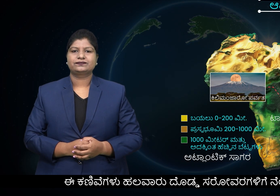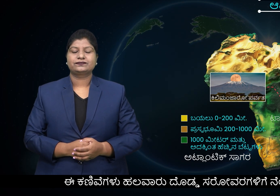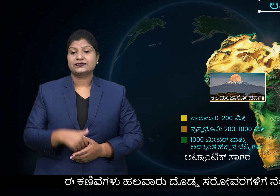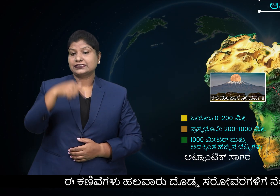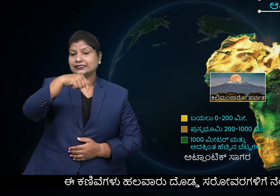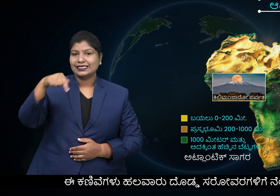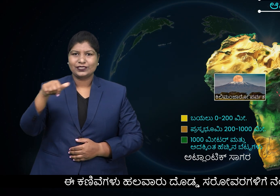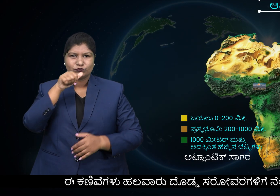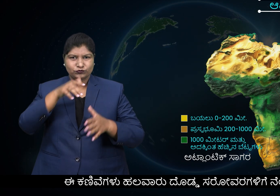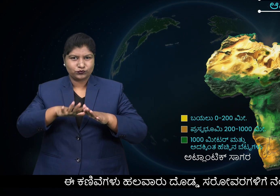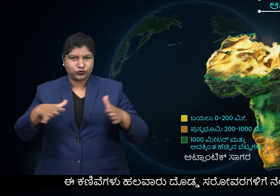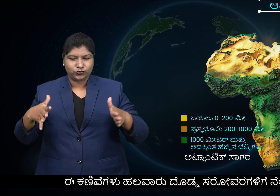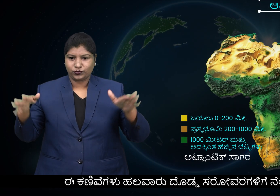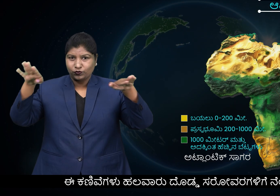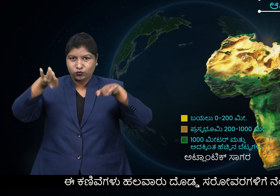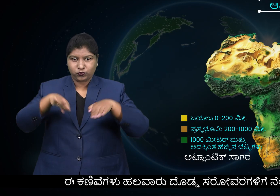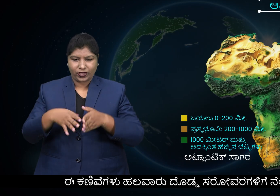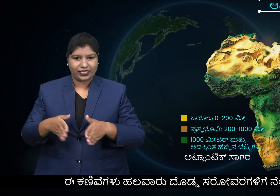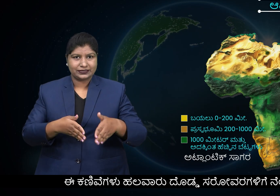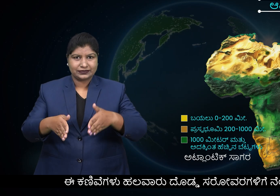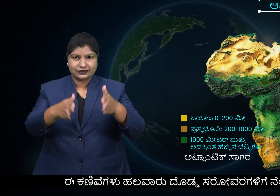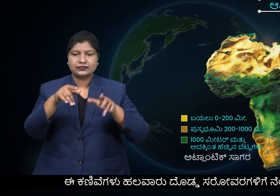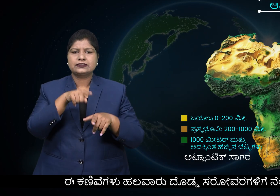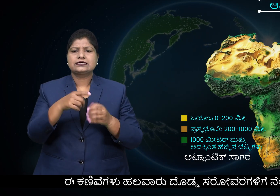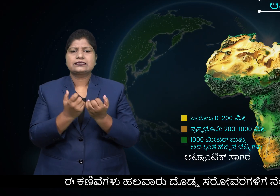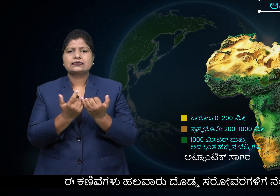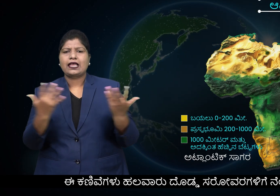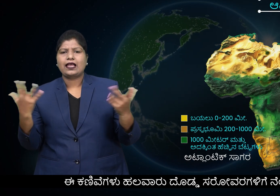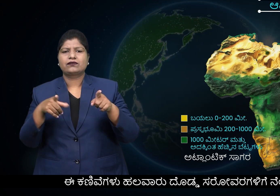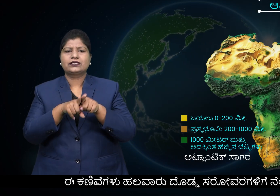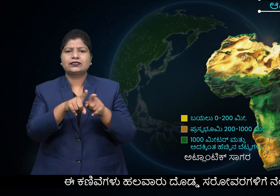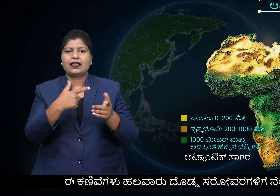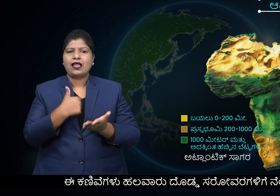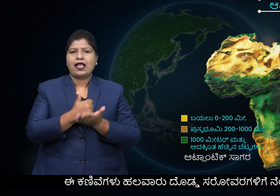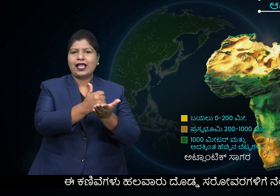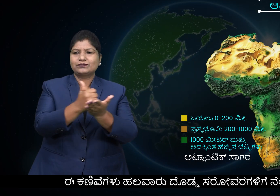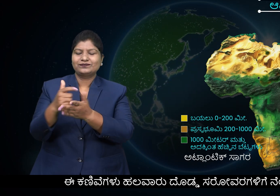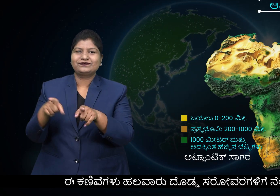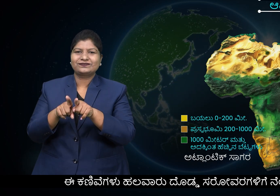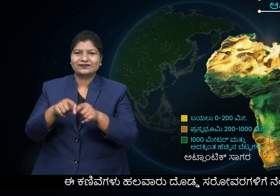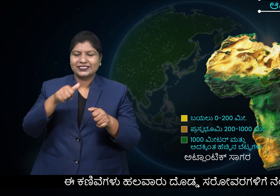ಈ ಕಣಿವೆಗಳು ಹಲವಾರು ದೊಡ್ಡ ಸರೋವರಗಳಿಗೆ ನೆಲೆಯಾಗಿದೆ.